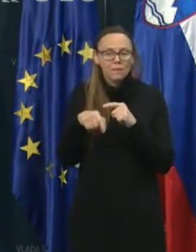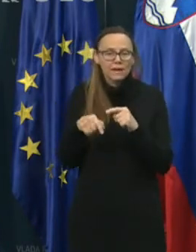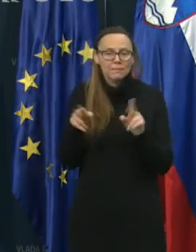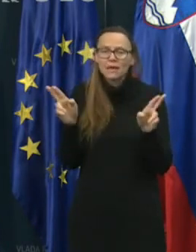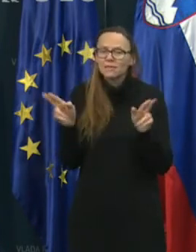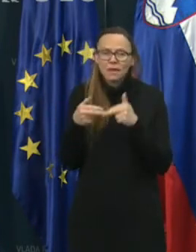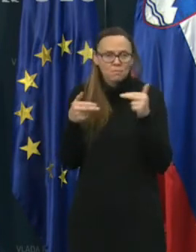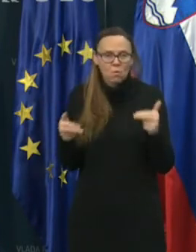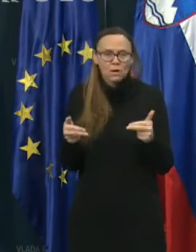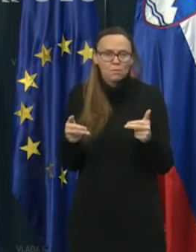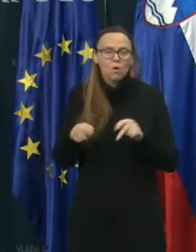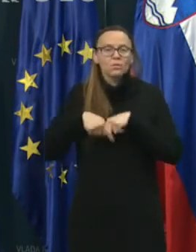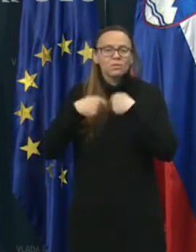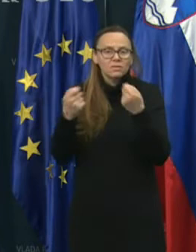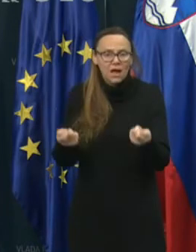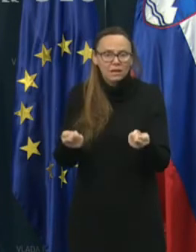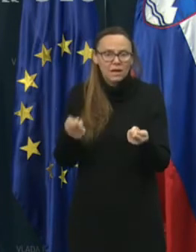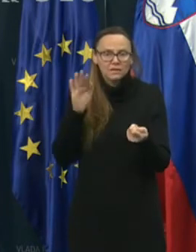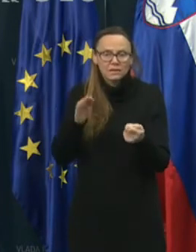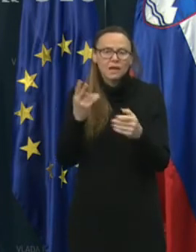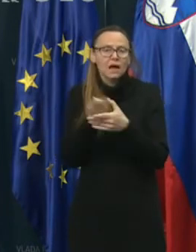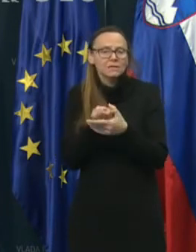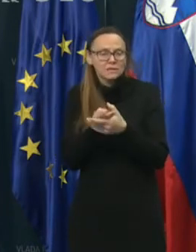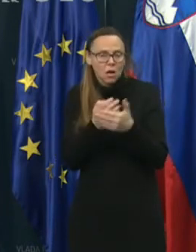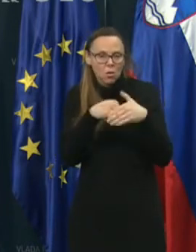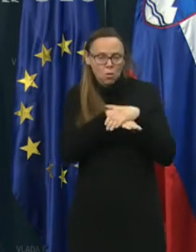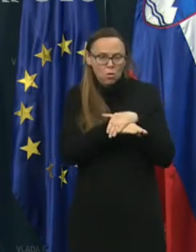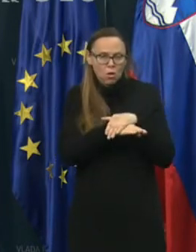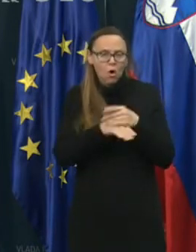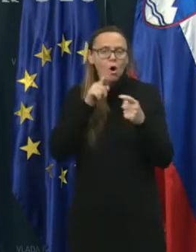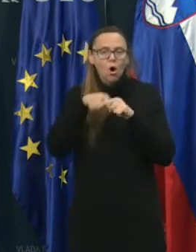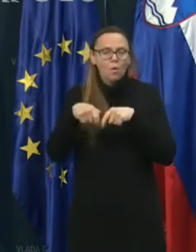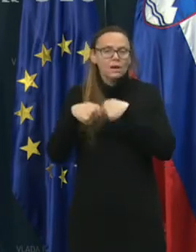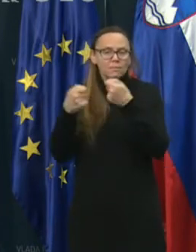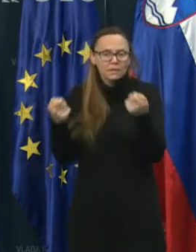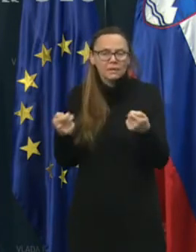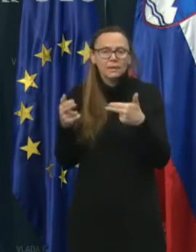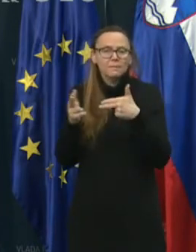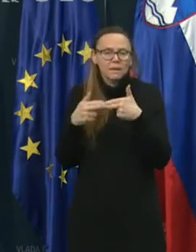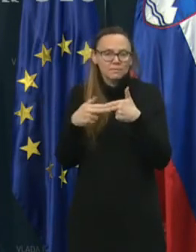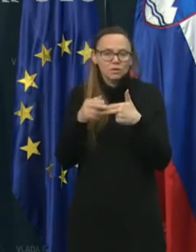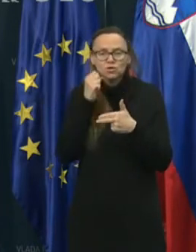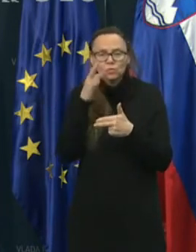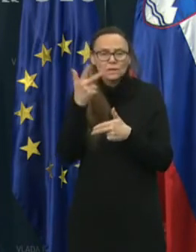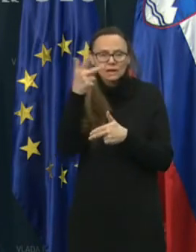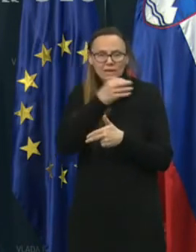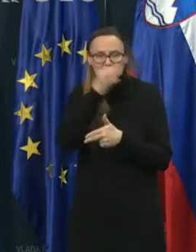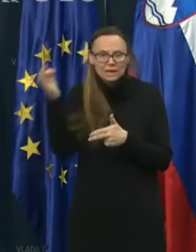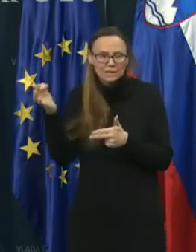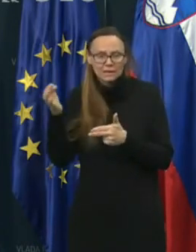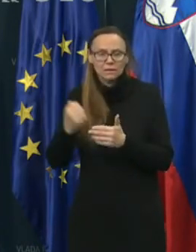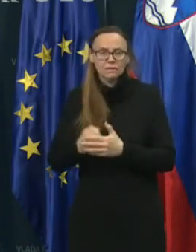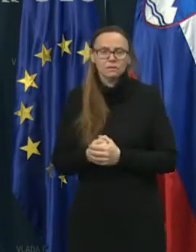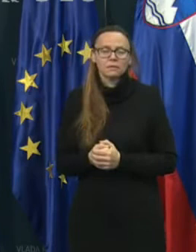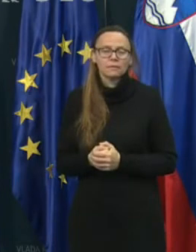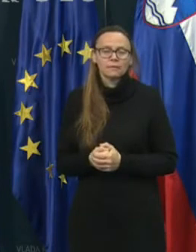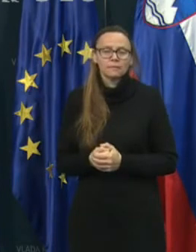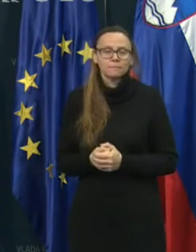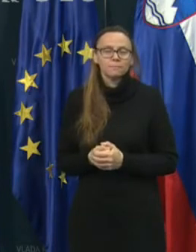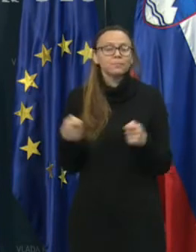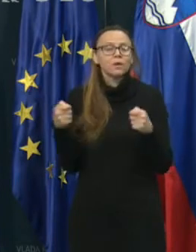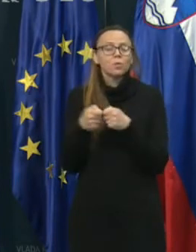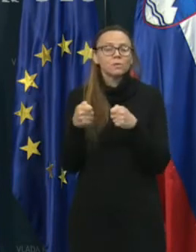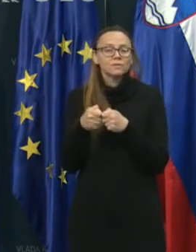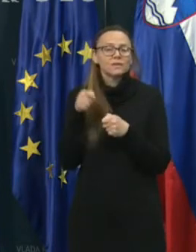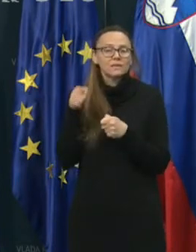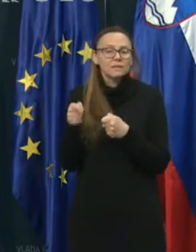ne moremo dajati na zalogo. Oprema se deli na približno vsakih 3 dni. V zvezi s